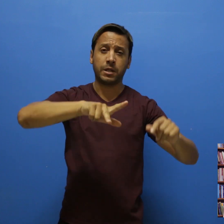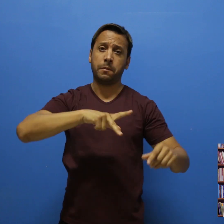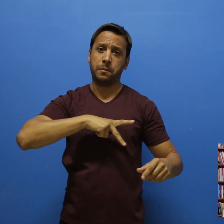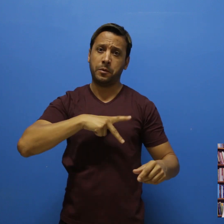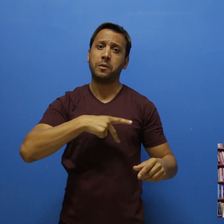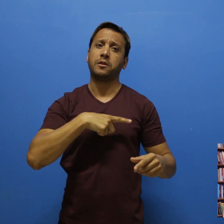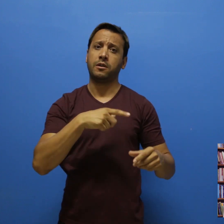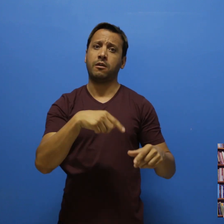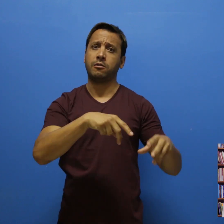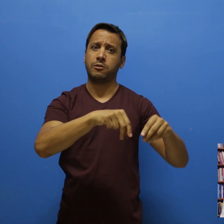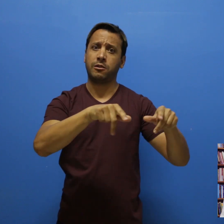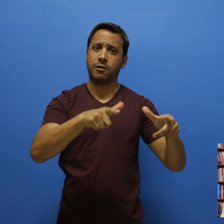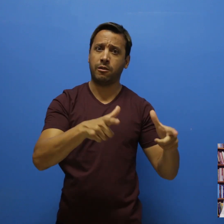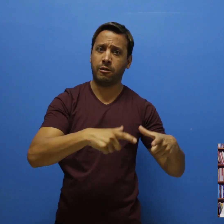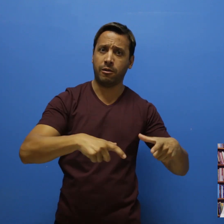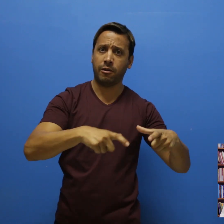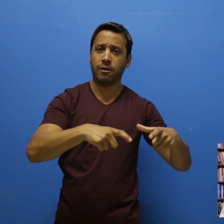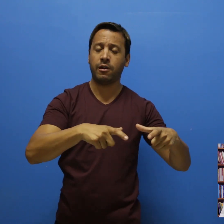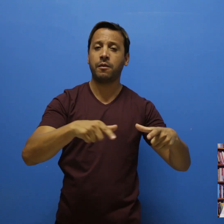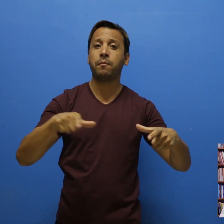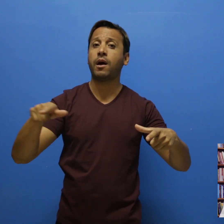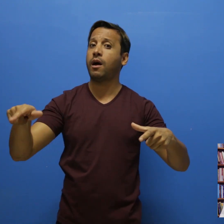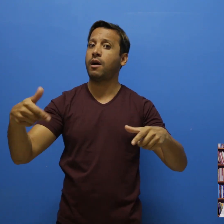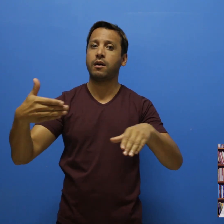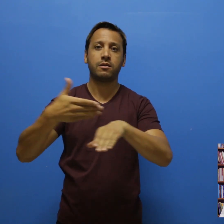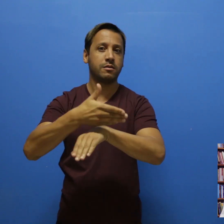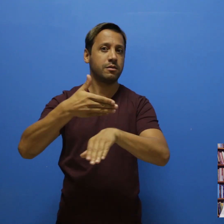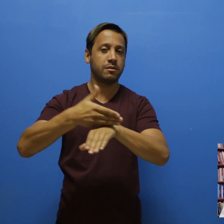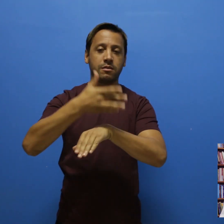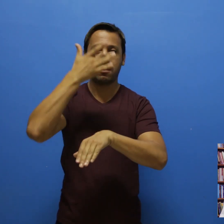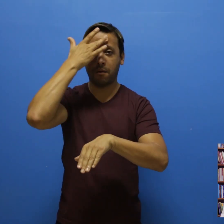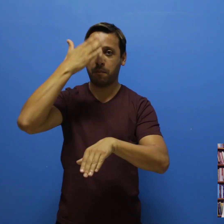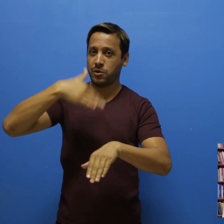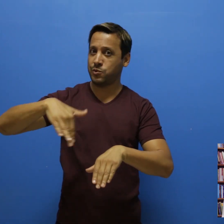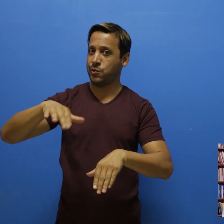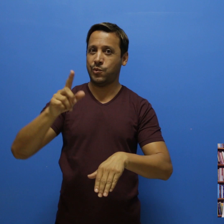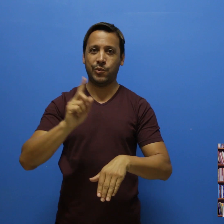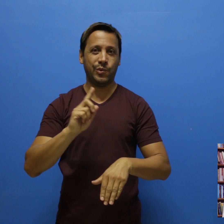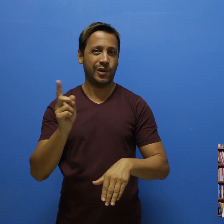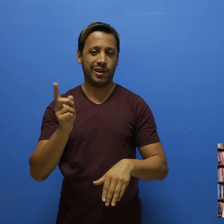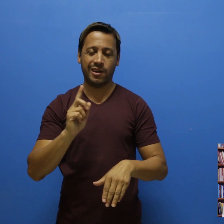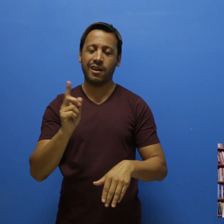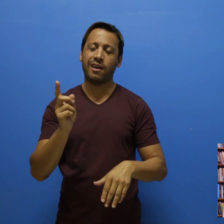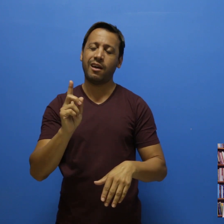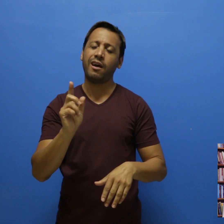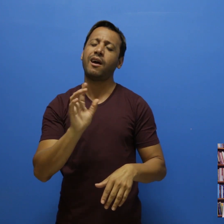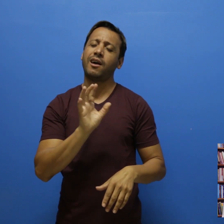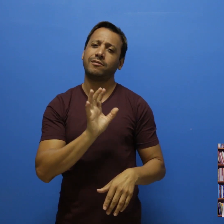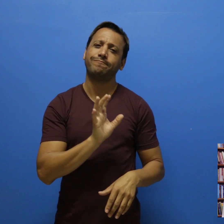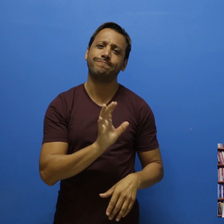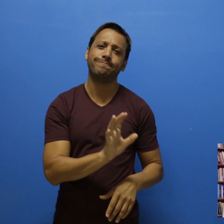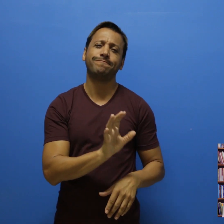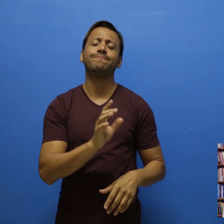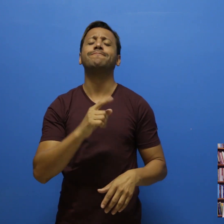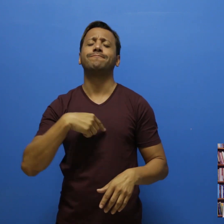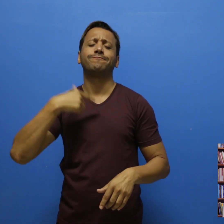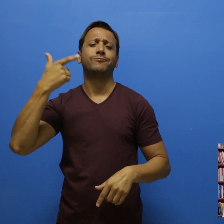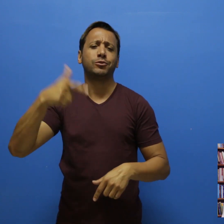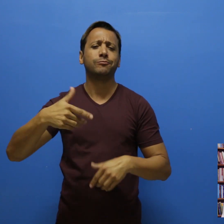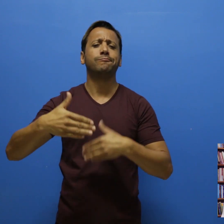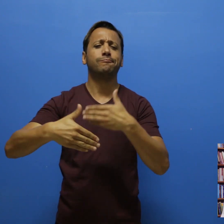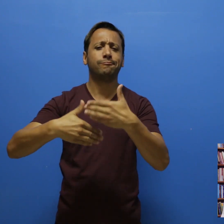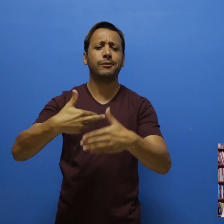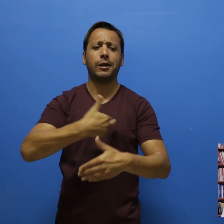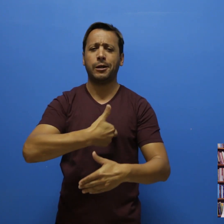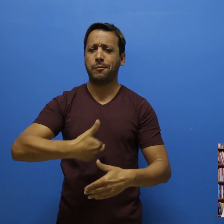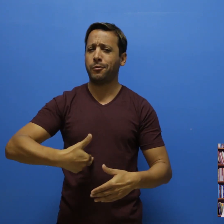mas ele não contou com a participação do povo. Essa é uma característica muito recorrente na